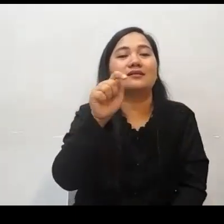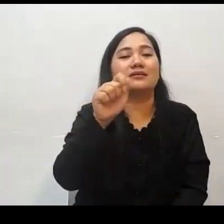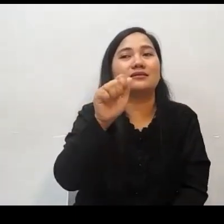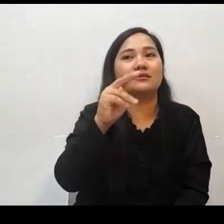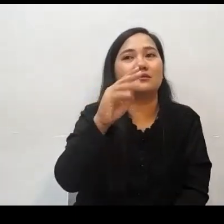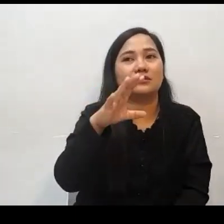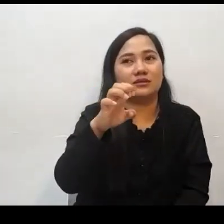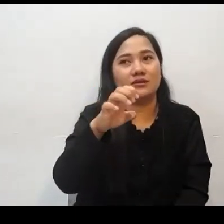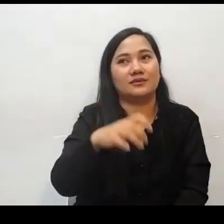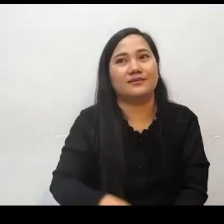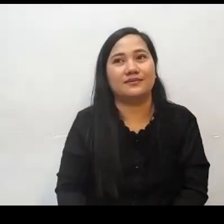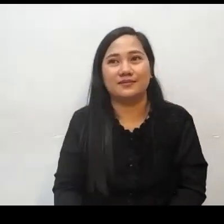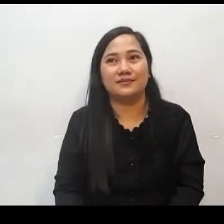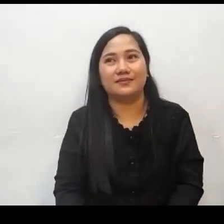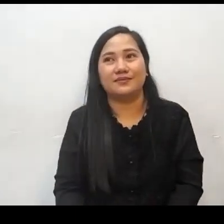sa